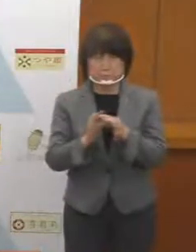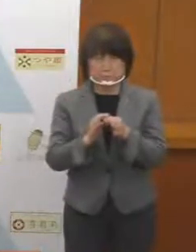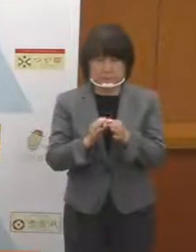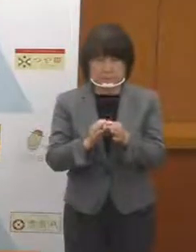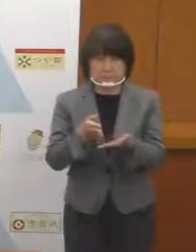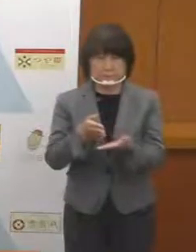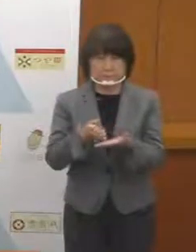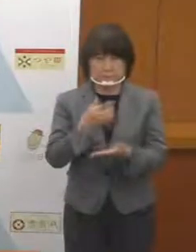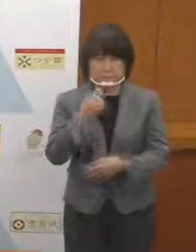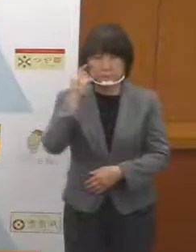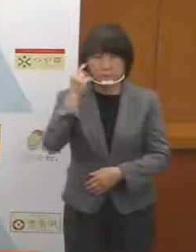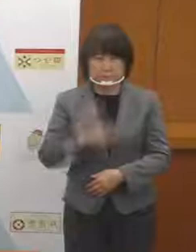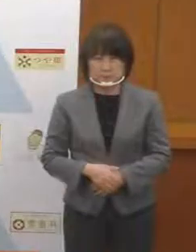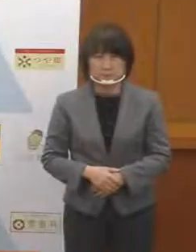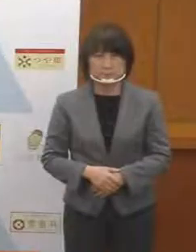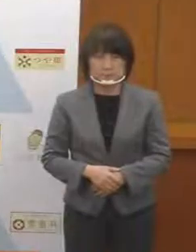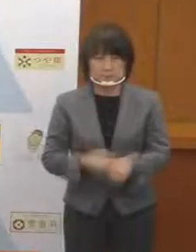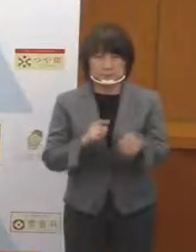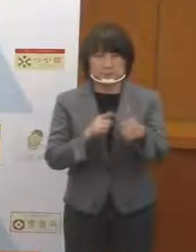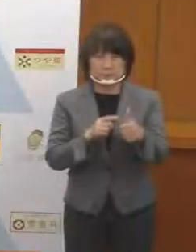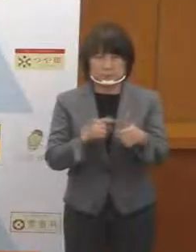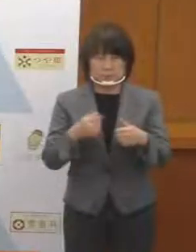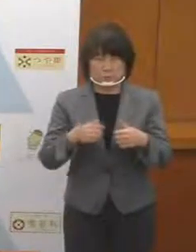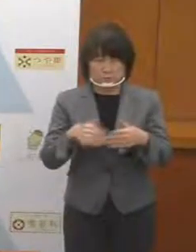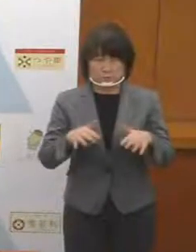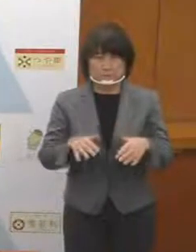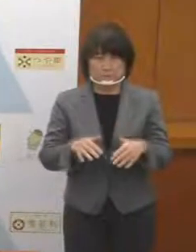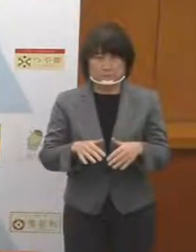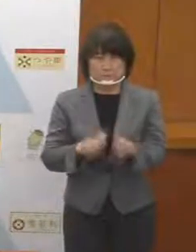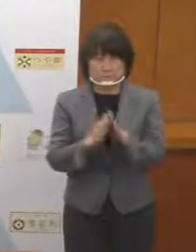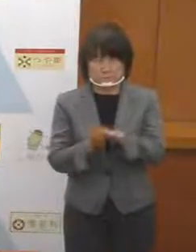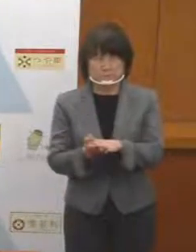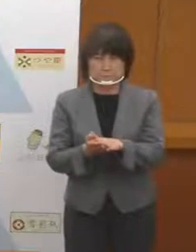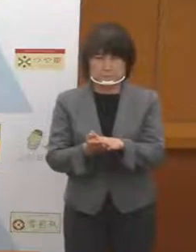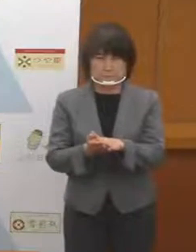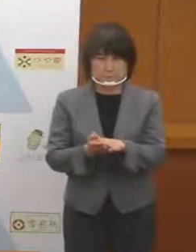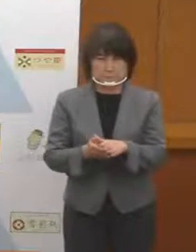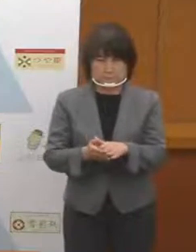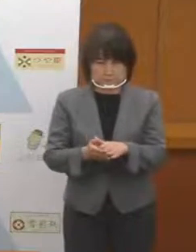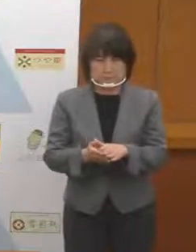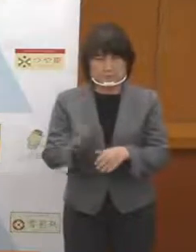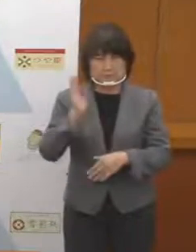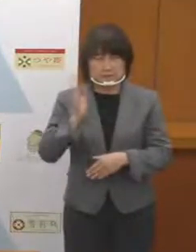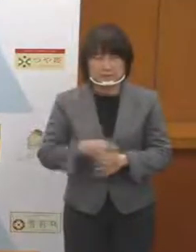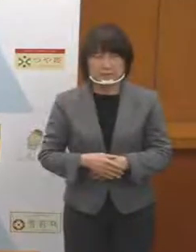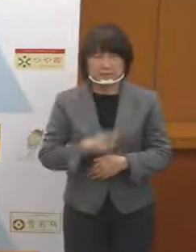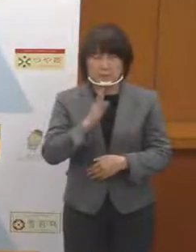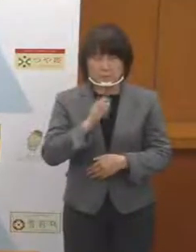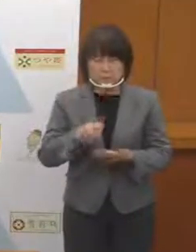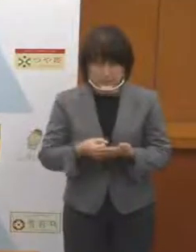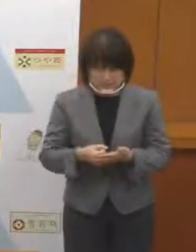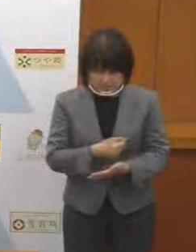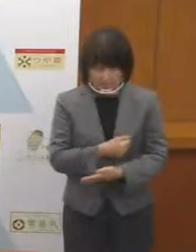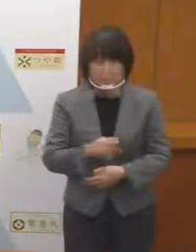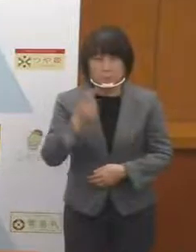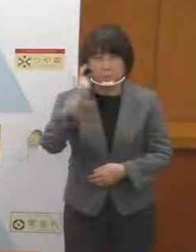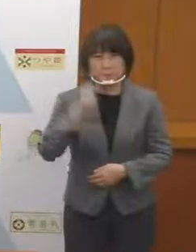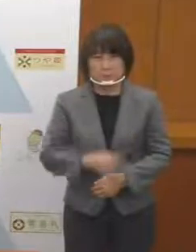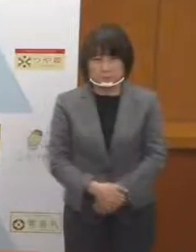思います安倍元首相の突然の訃報に接し誠に残念に思っており